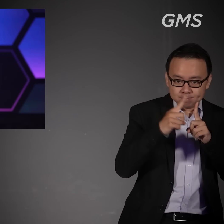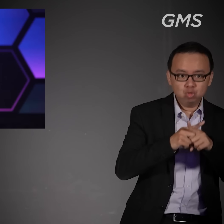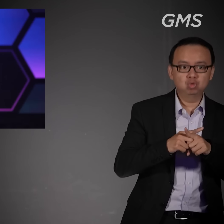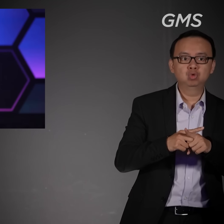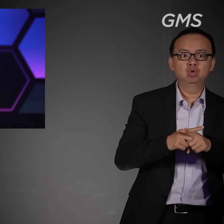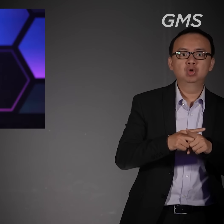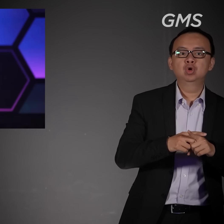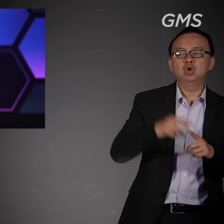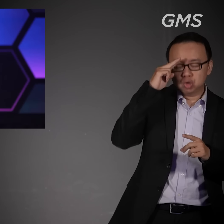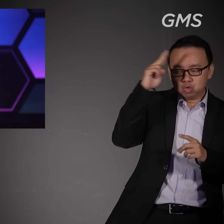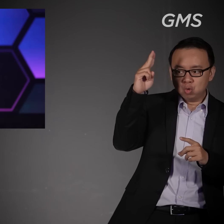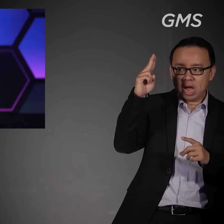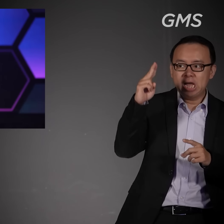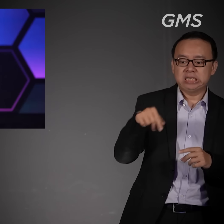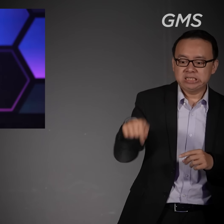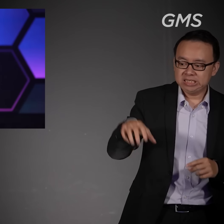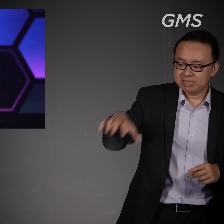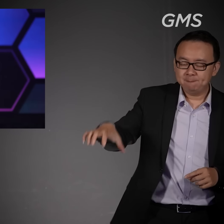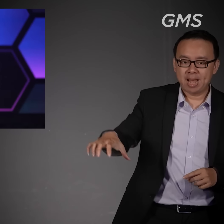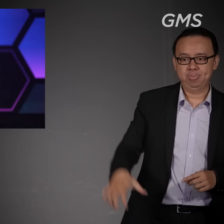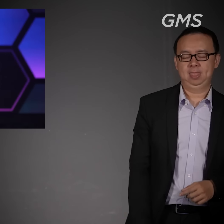Itulah definisi church.